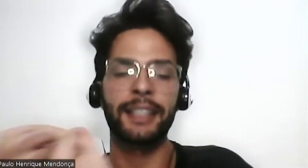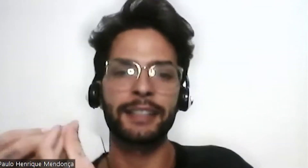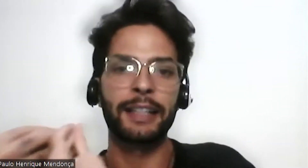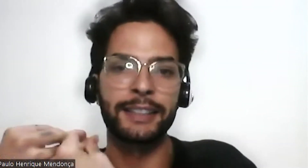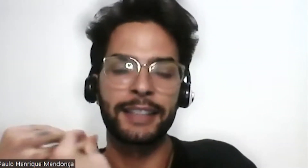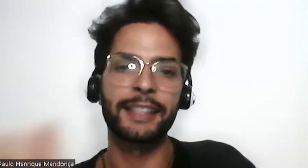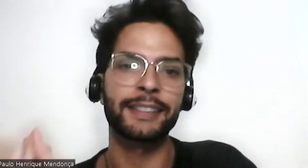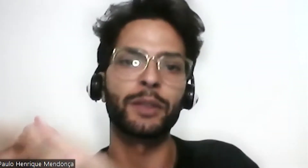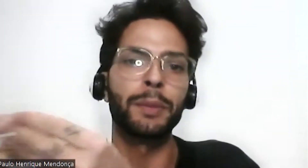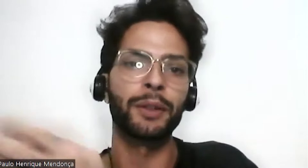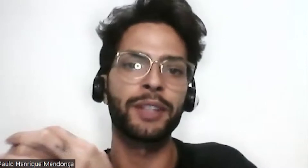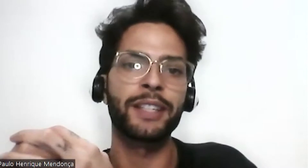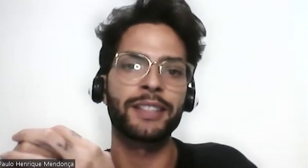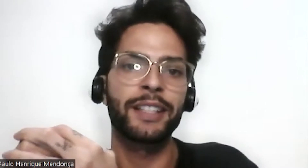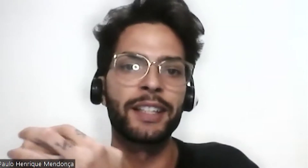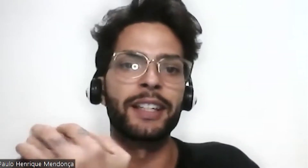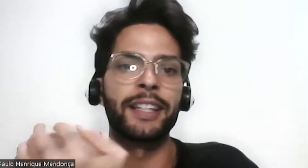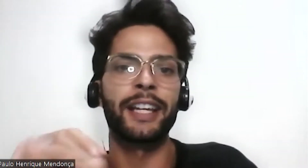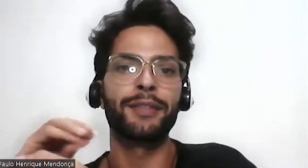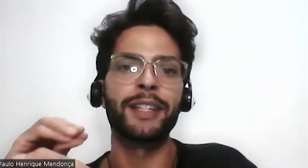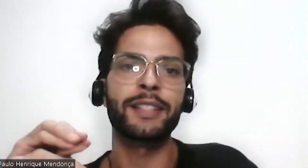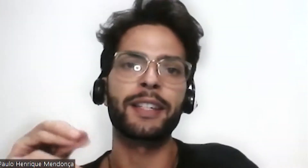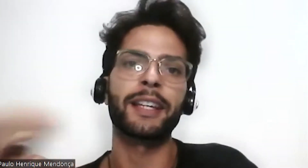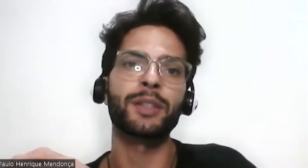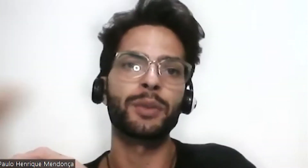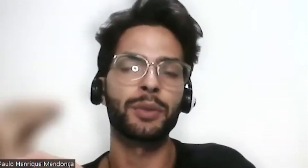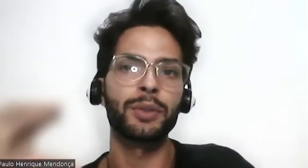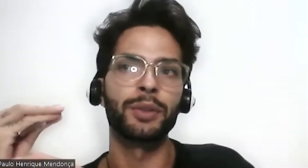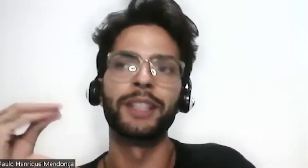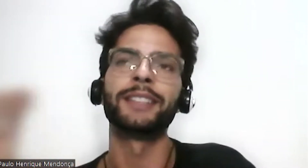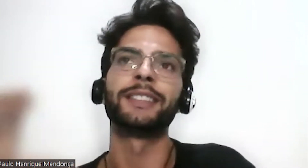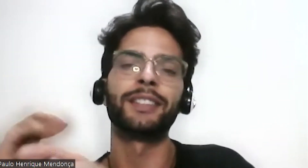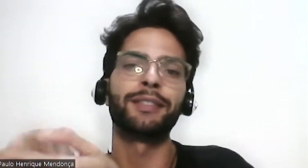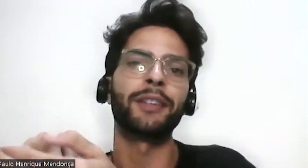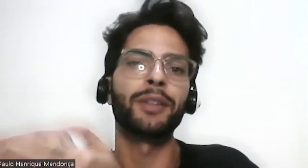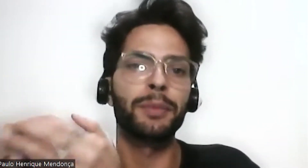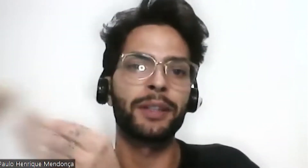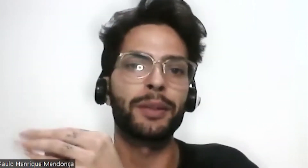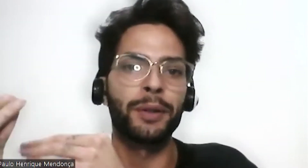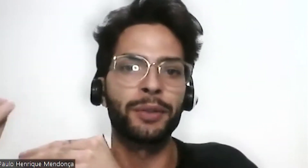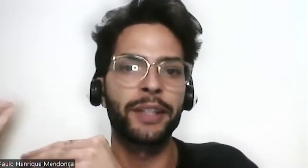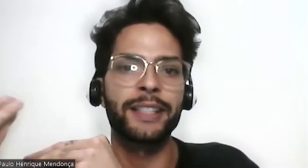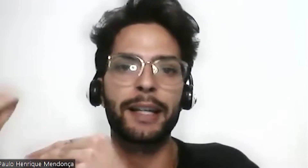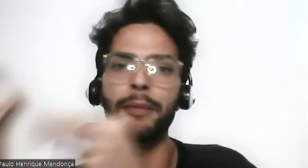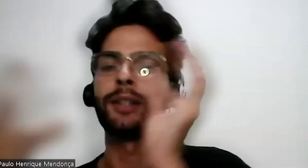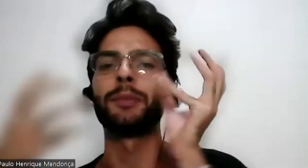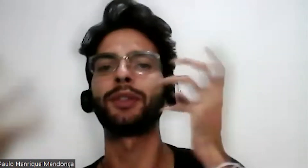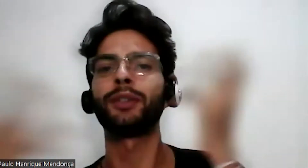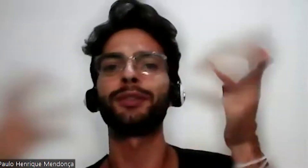a sinalização do português, né? Que às vezes quem é surdo, se não tiver o domínio do português, acaba ficando muito confuso,